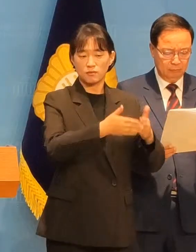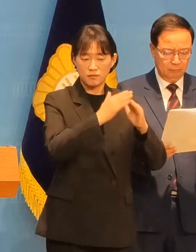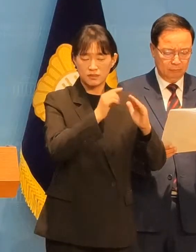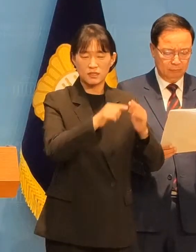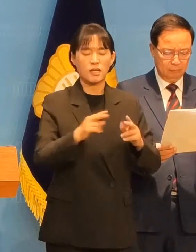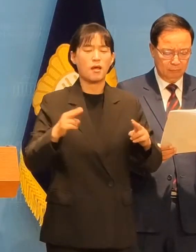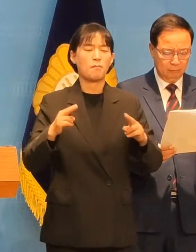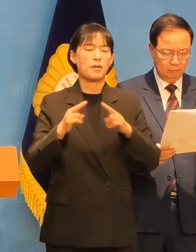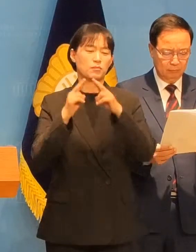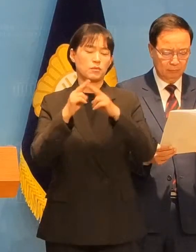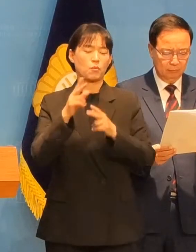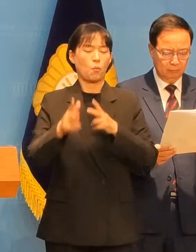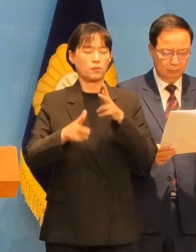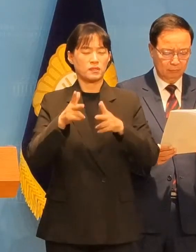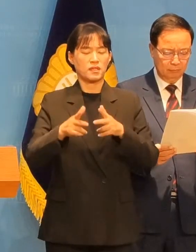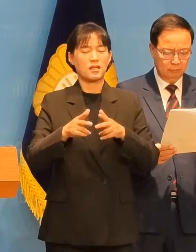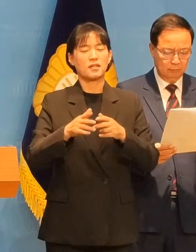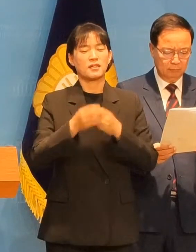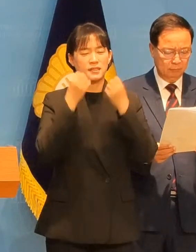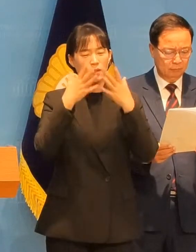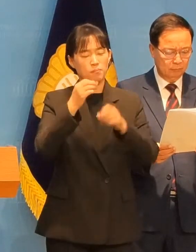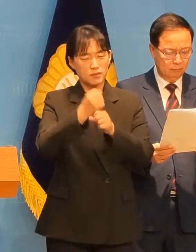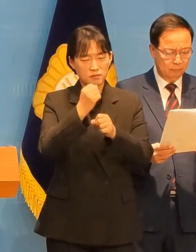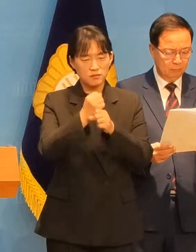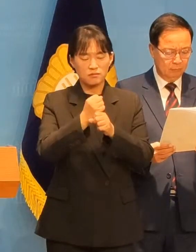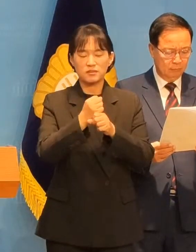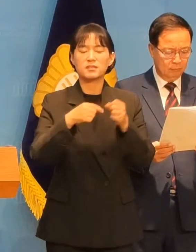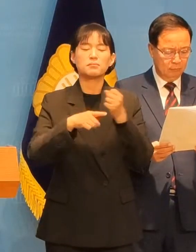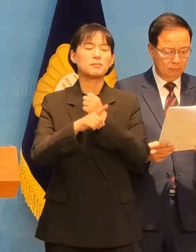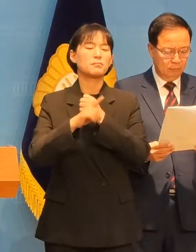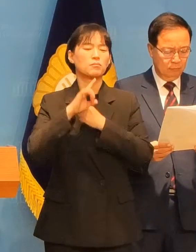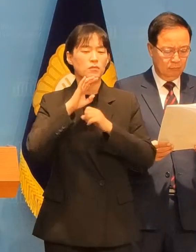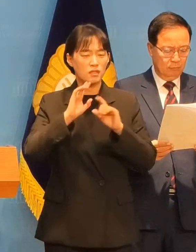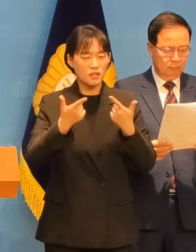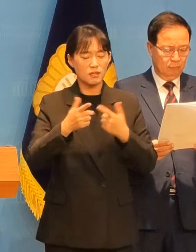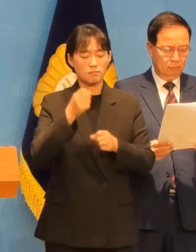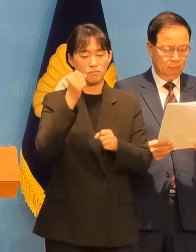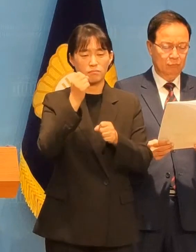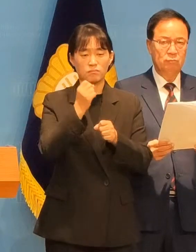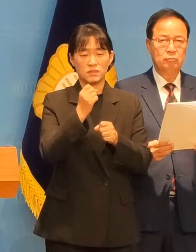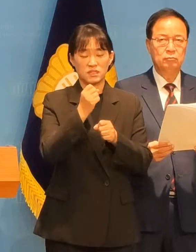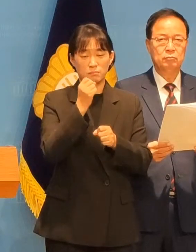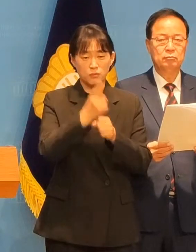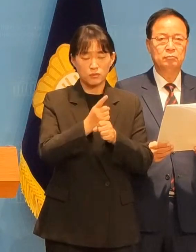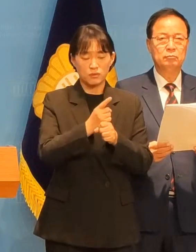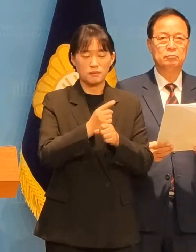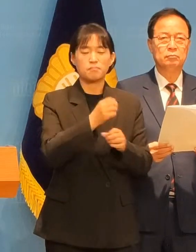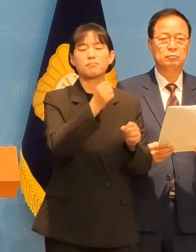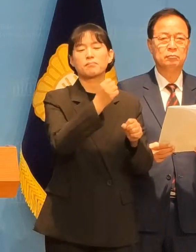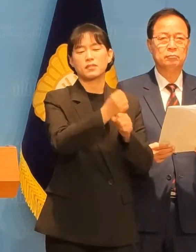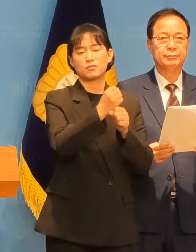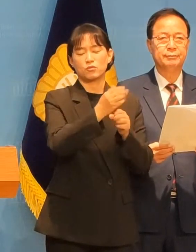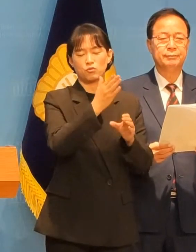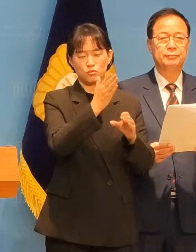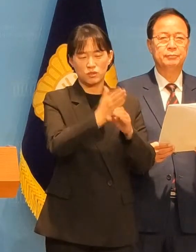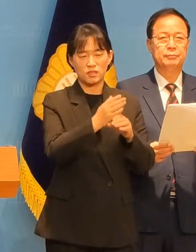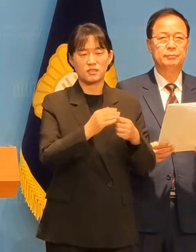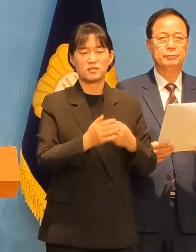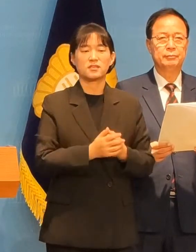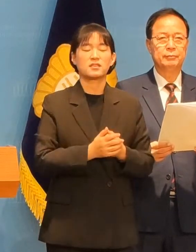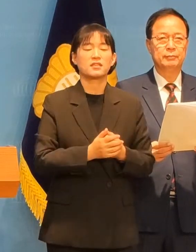공장 신축의 의미를 뛰어넘어 이미 조성 중인 용인 일반 산업단지, 기흥